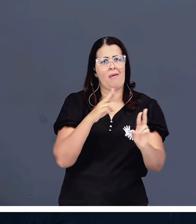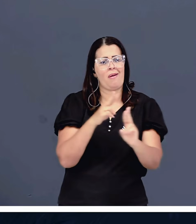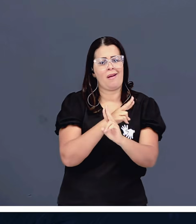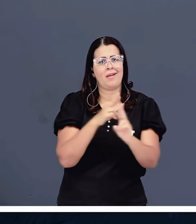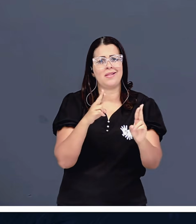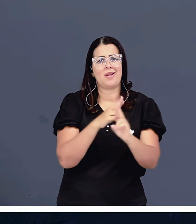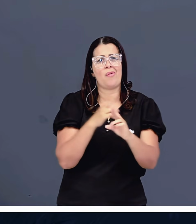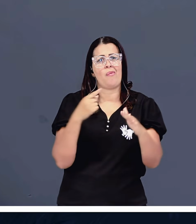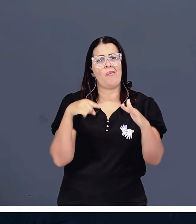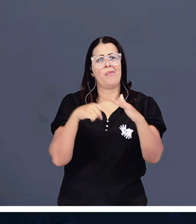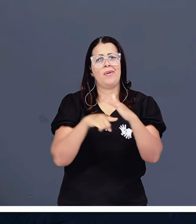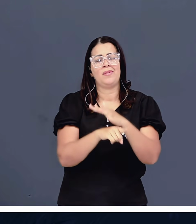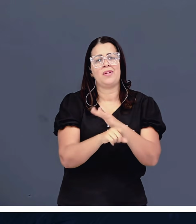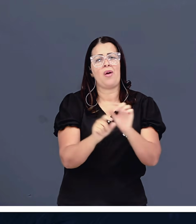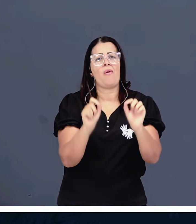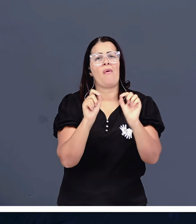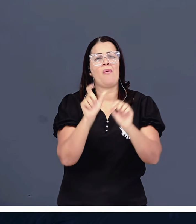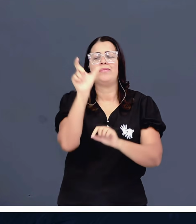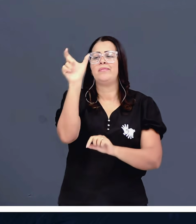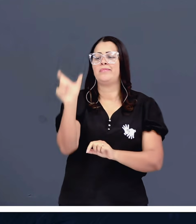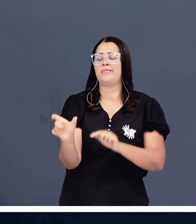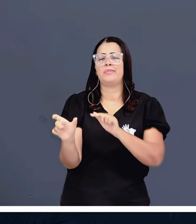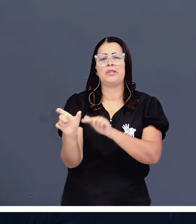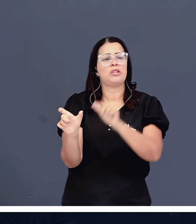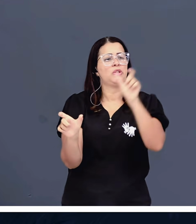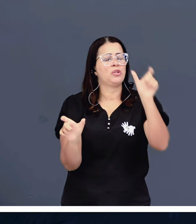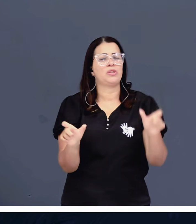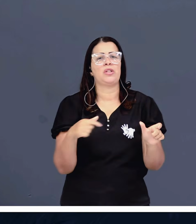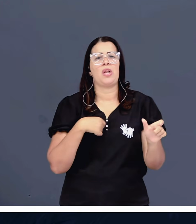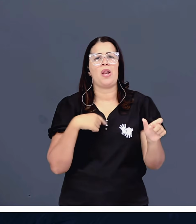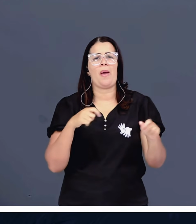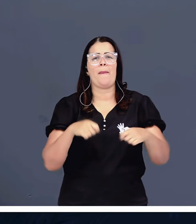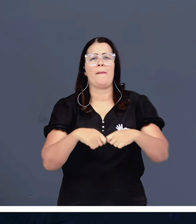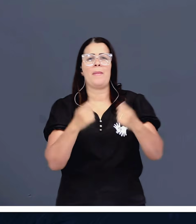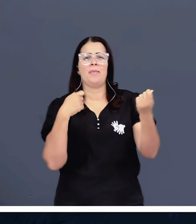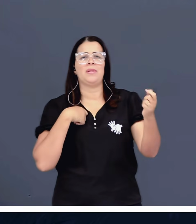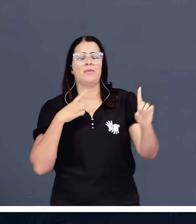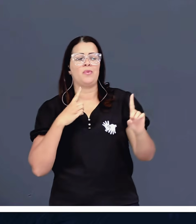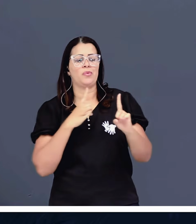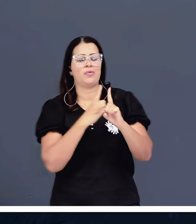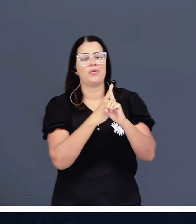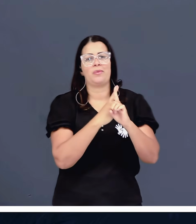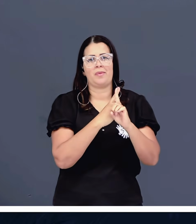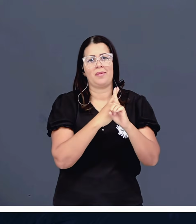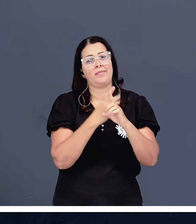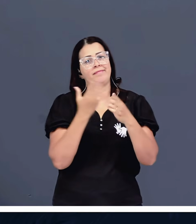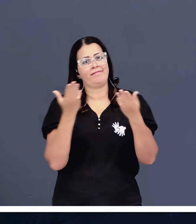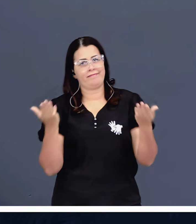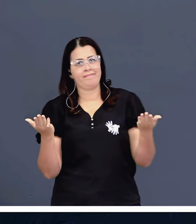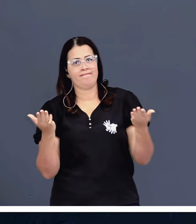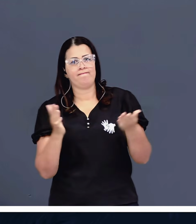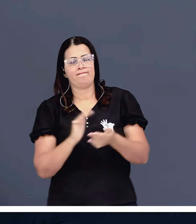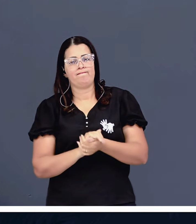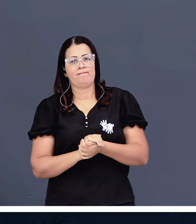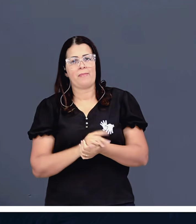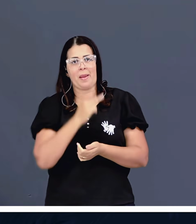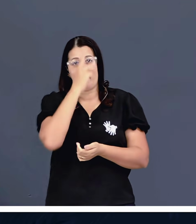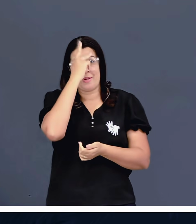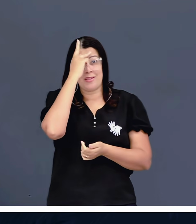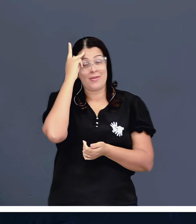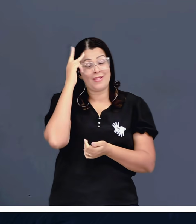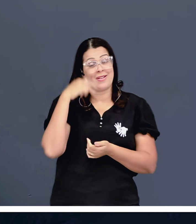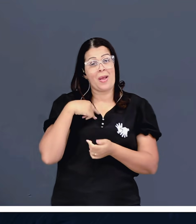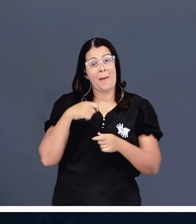relação muito profunda com pessoas que nós permitimos chegar perto. Obviamente, pessoas que